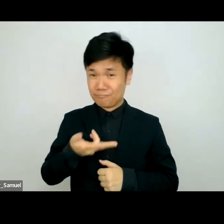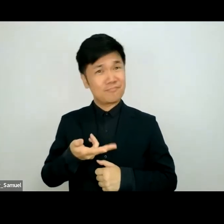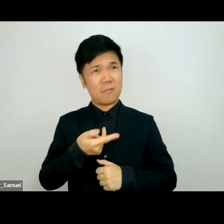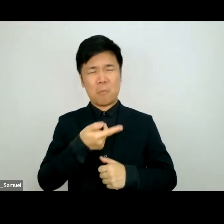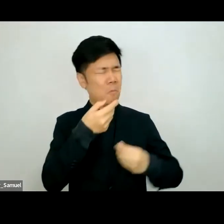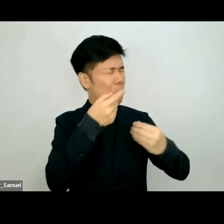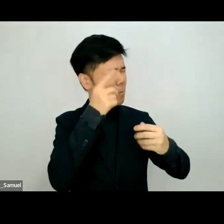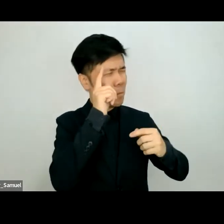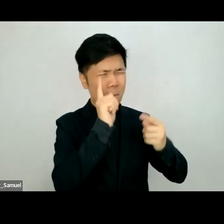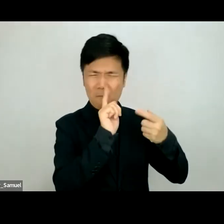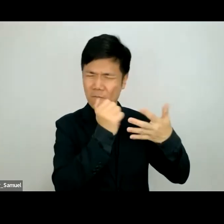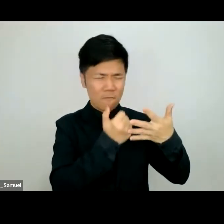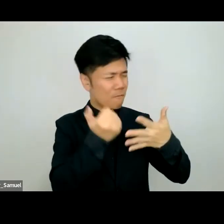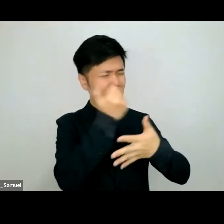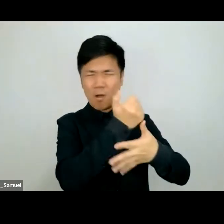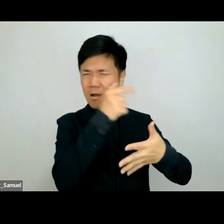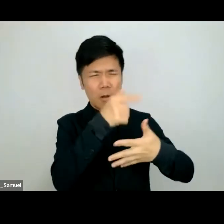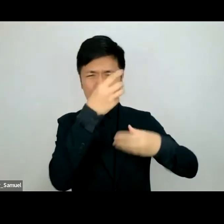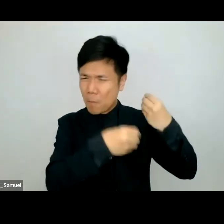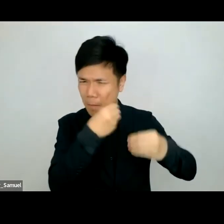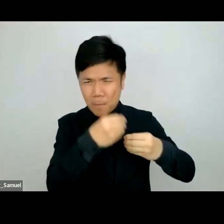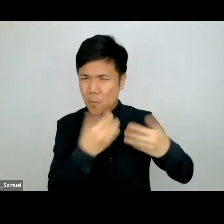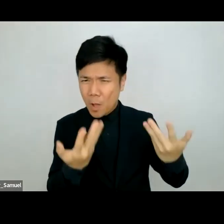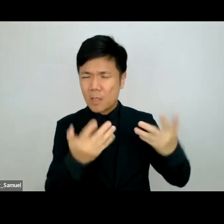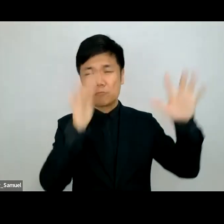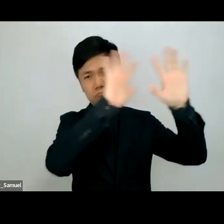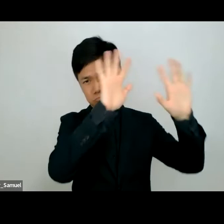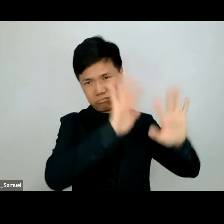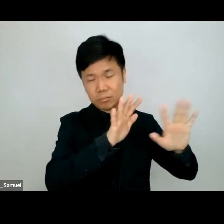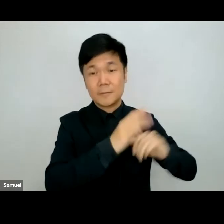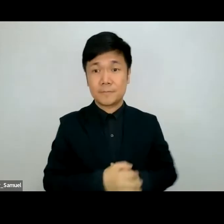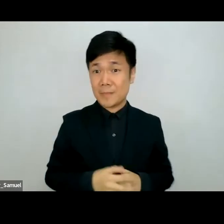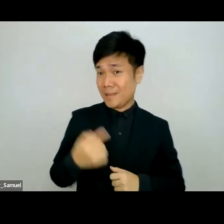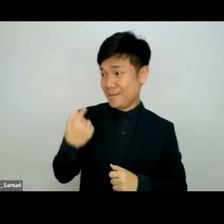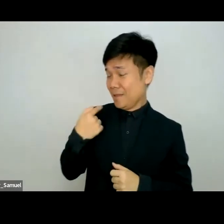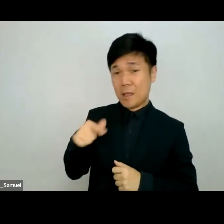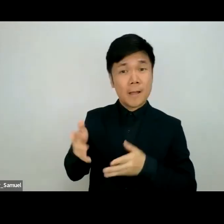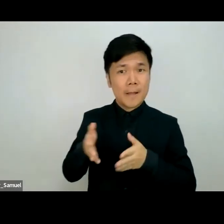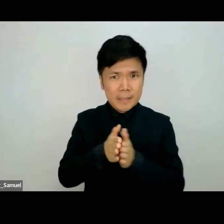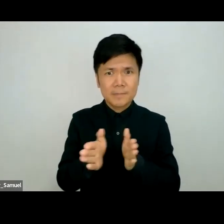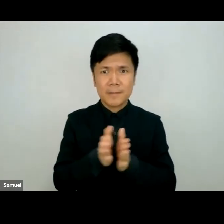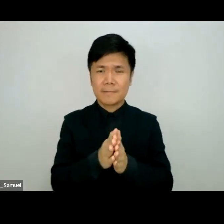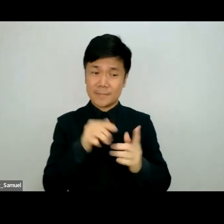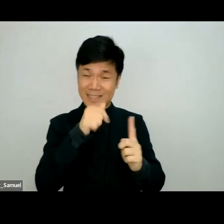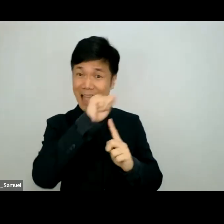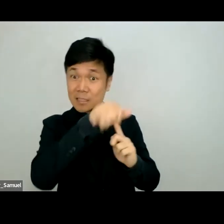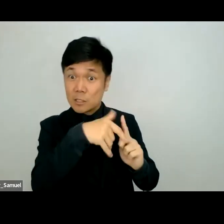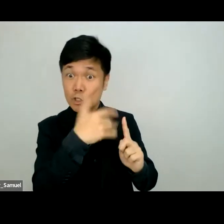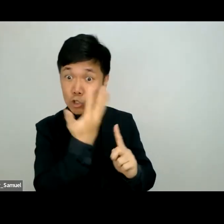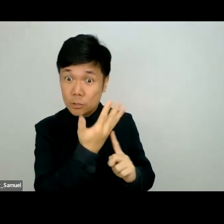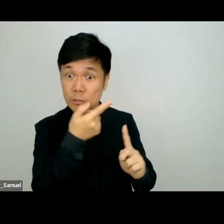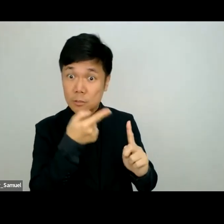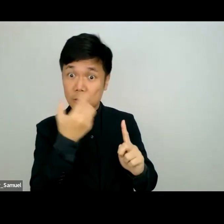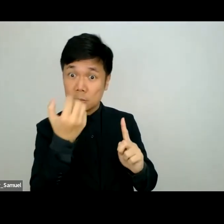une plateforme en commun. Le secrétaire général, dans son discours récent, a parlé de la menace du